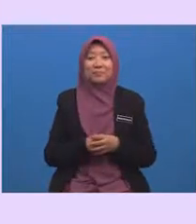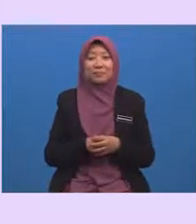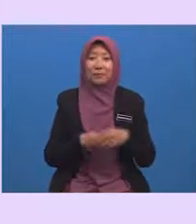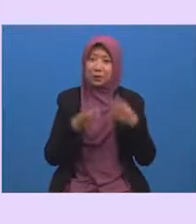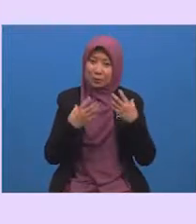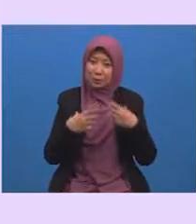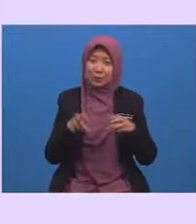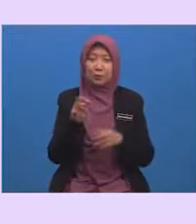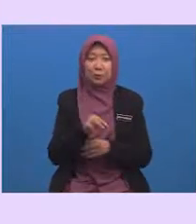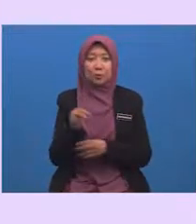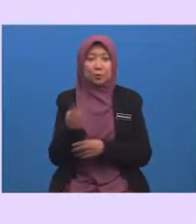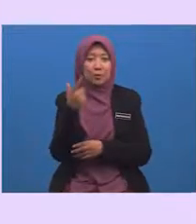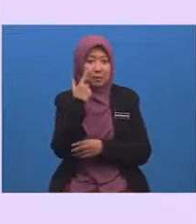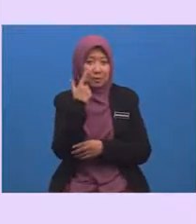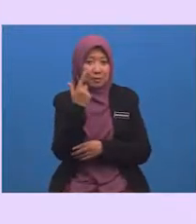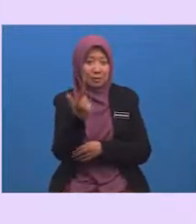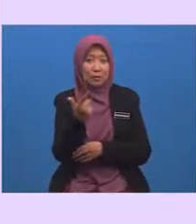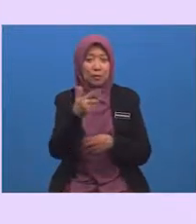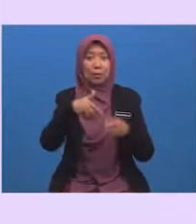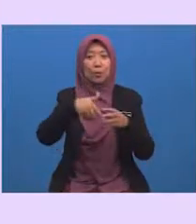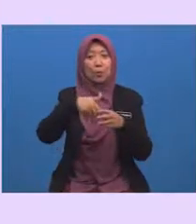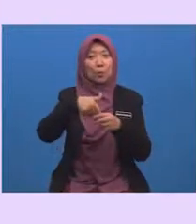Cuba murid-murid lihat di luar rumah.